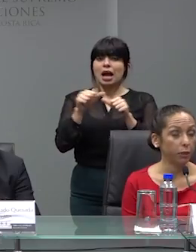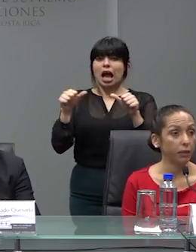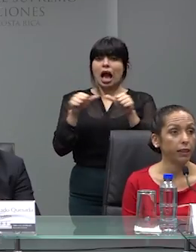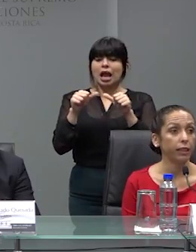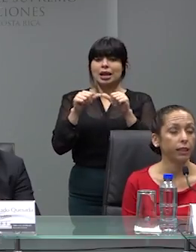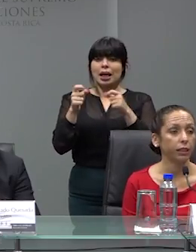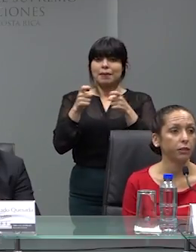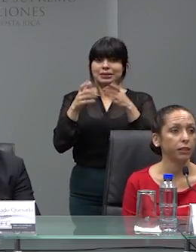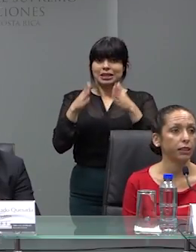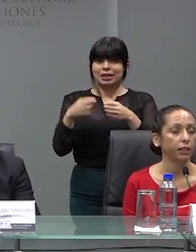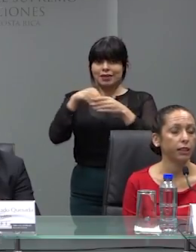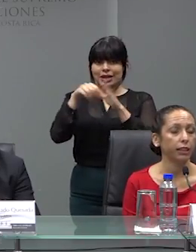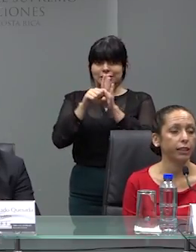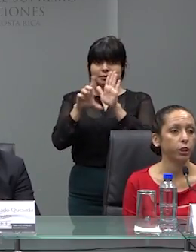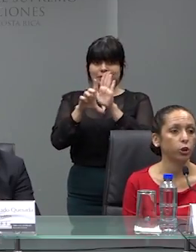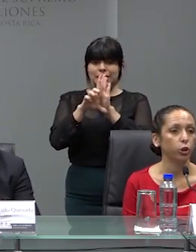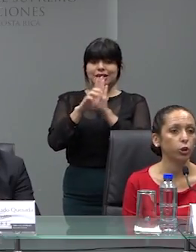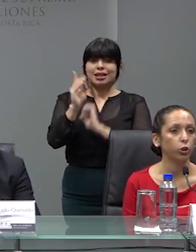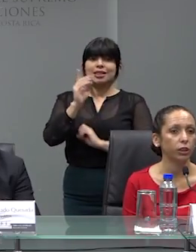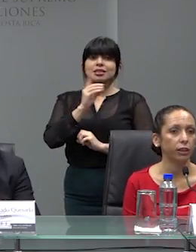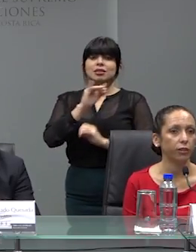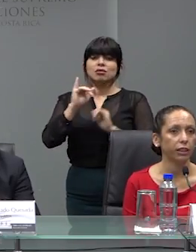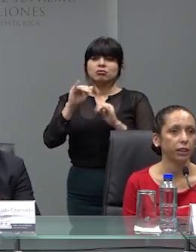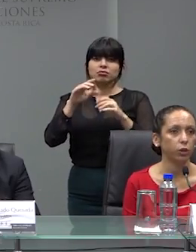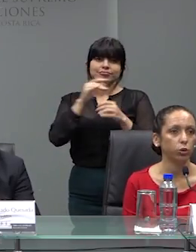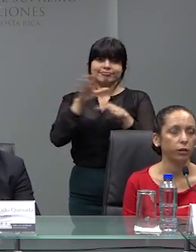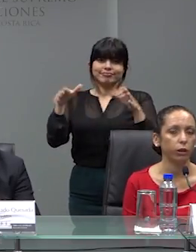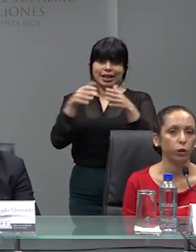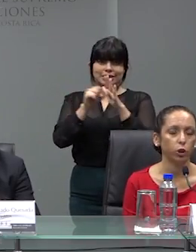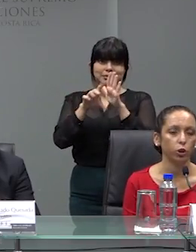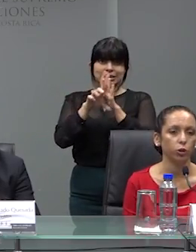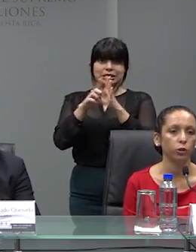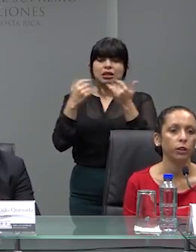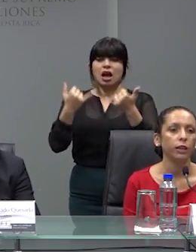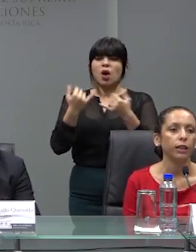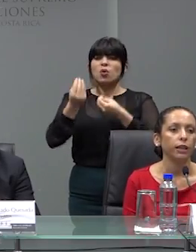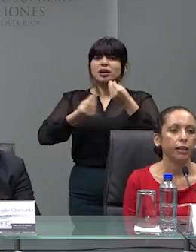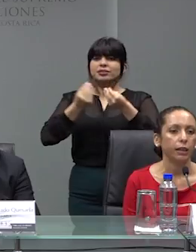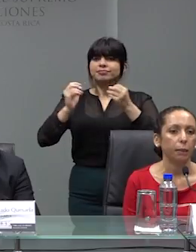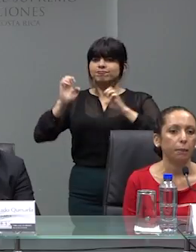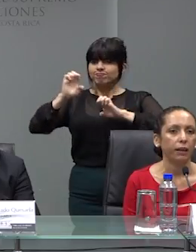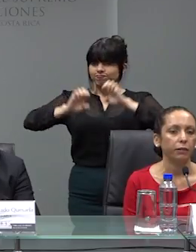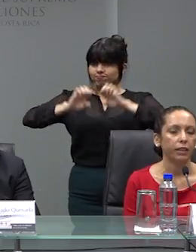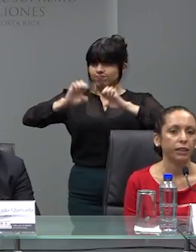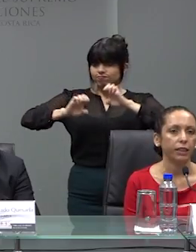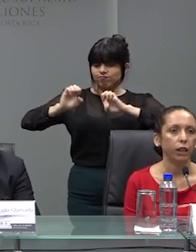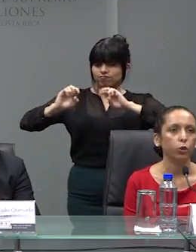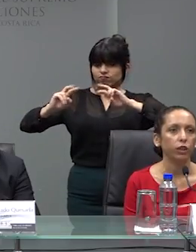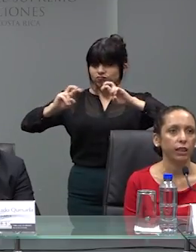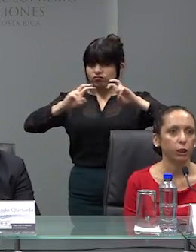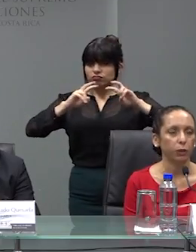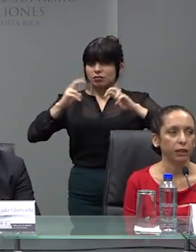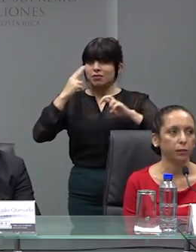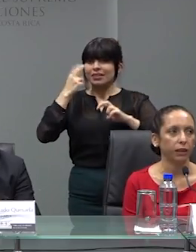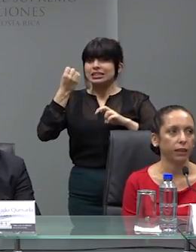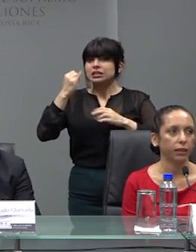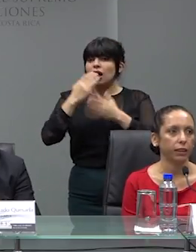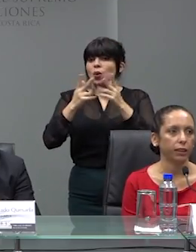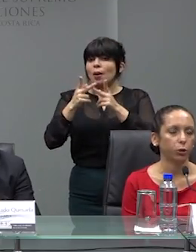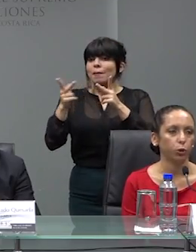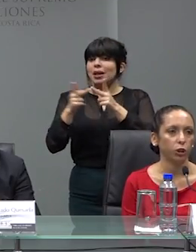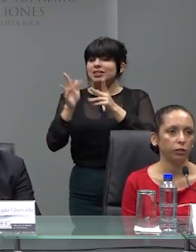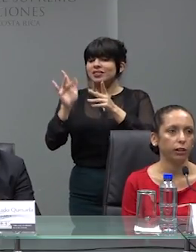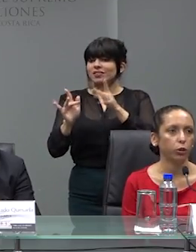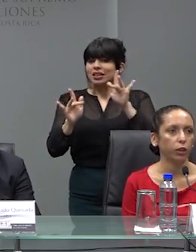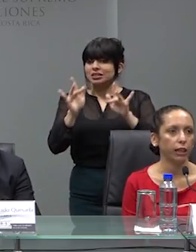administrativa de la Asamblea Legislativa, el directorio está realizando una evaluación para ver si alguna de las plazas